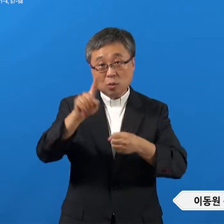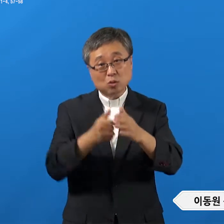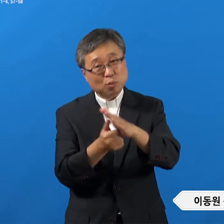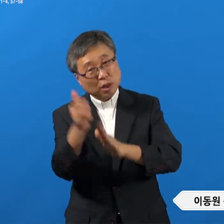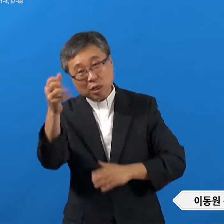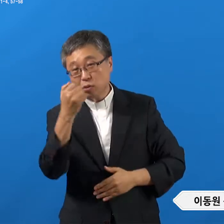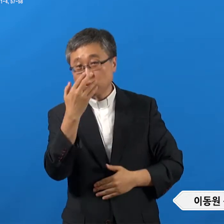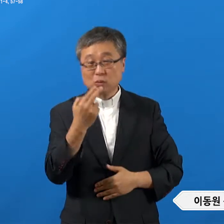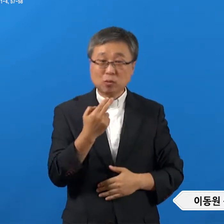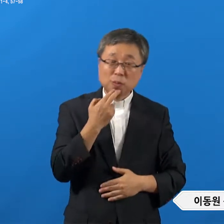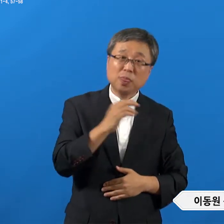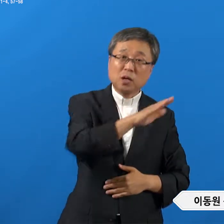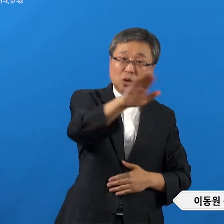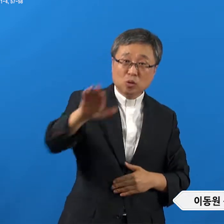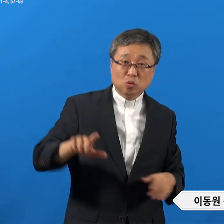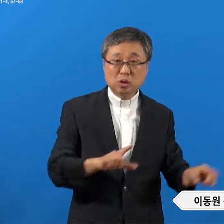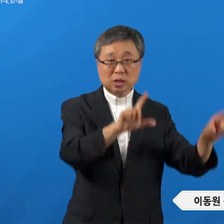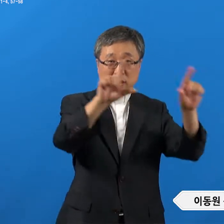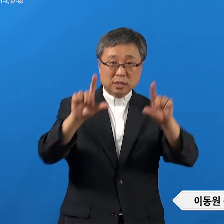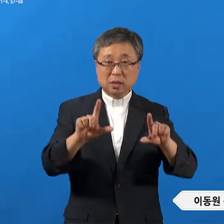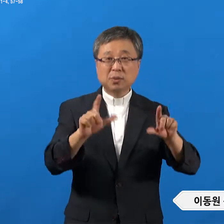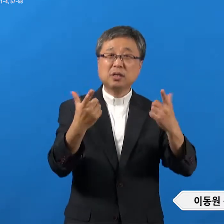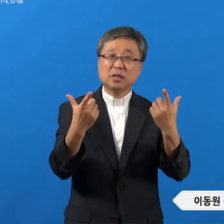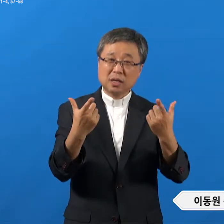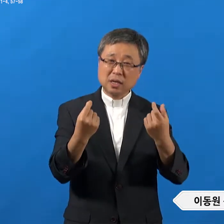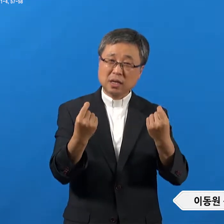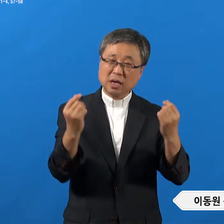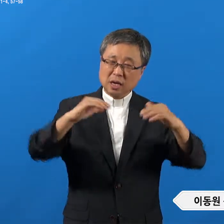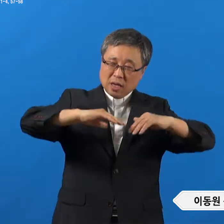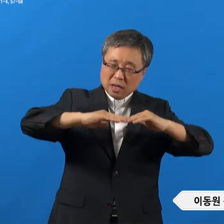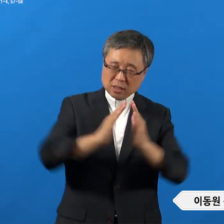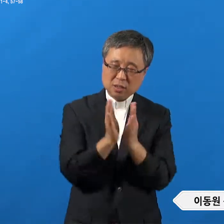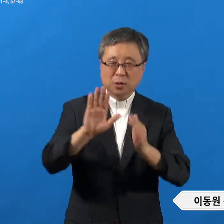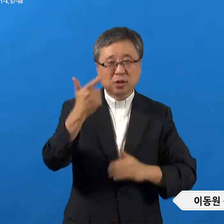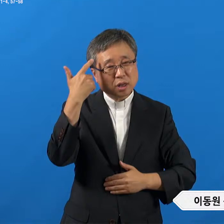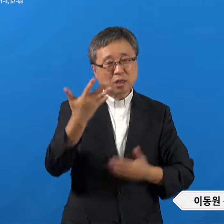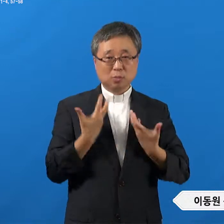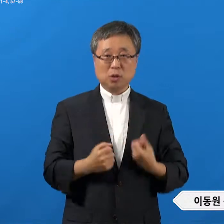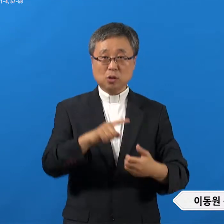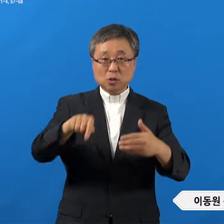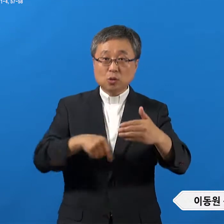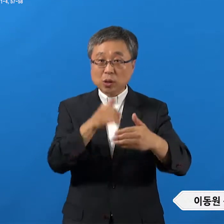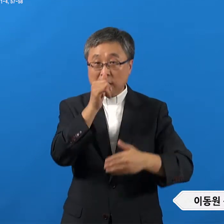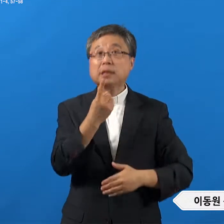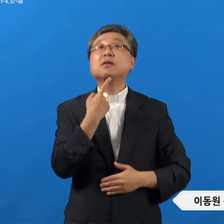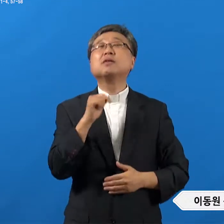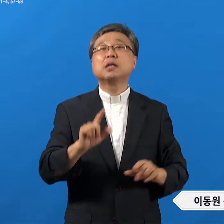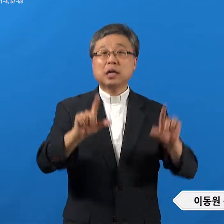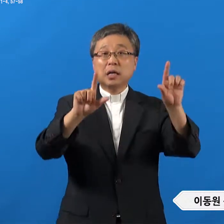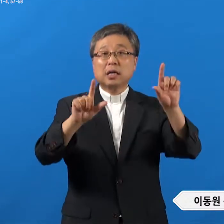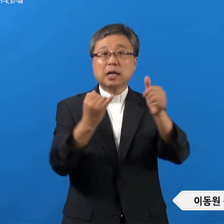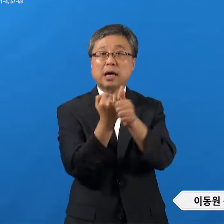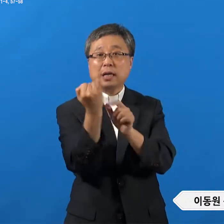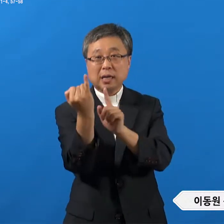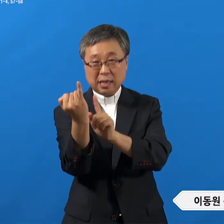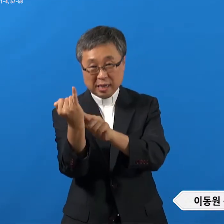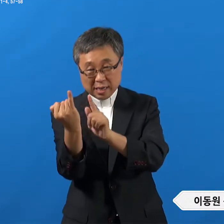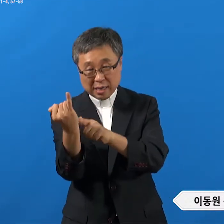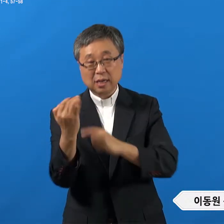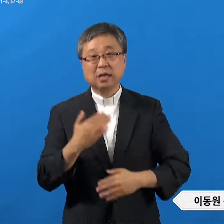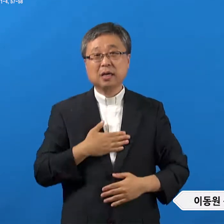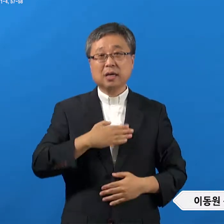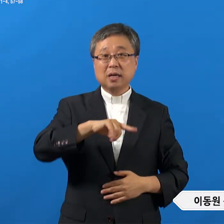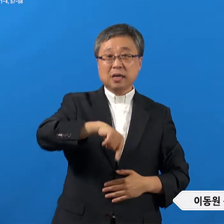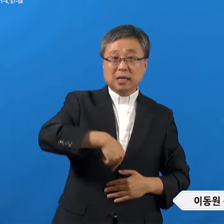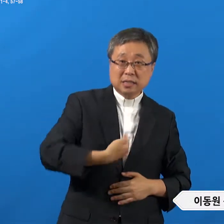수가 없었습니다. 우리의 삶은 이렇게 접어야 하나? 절망 속에 빠져있던 어느 날 글로리아가